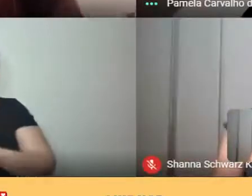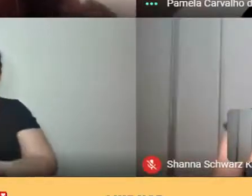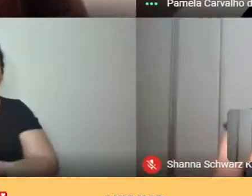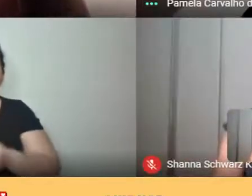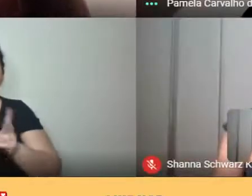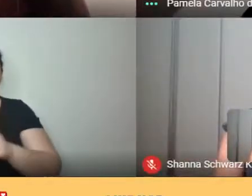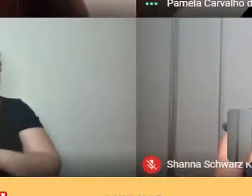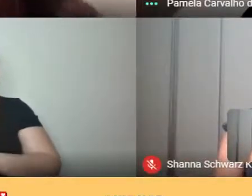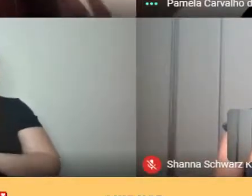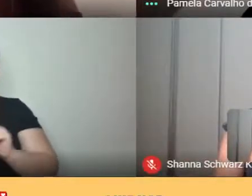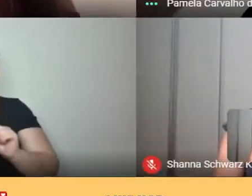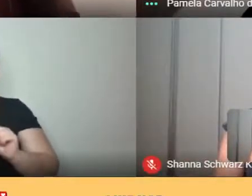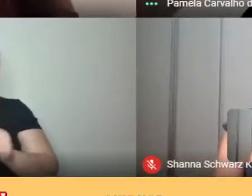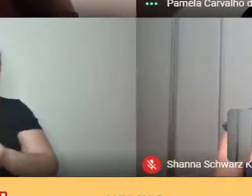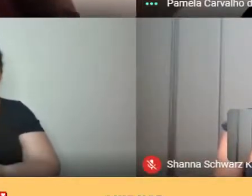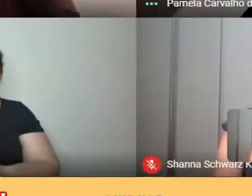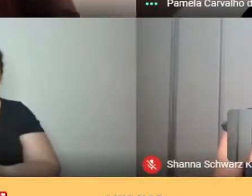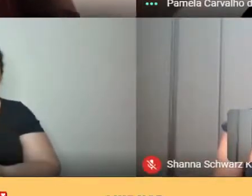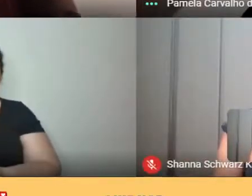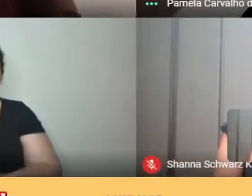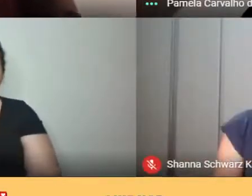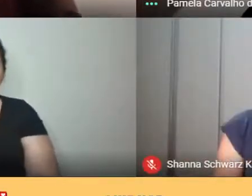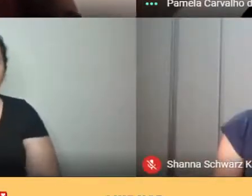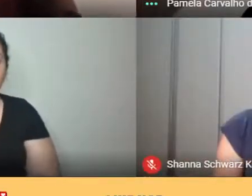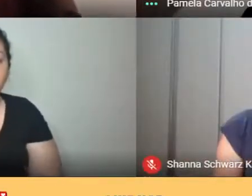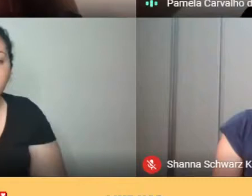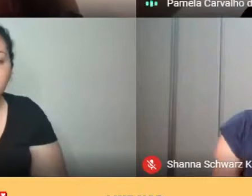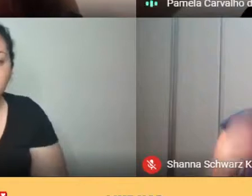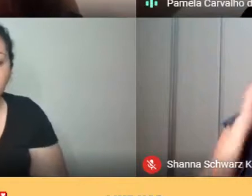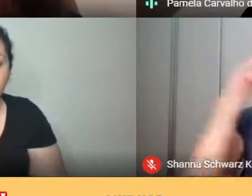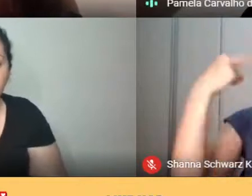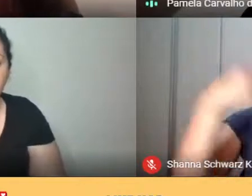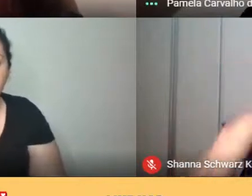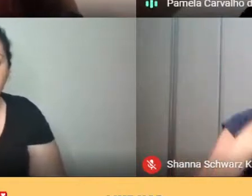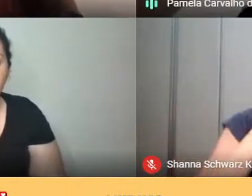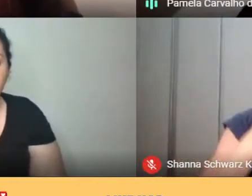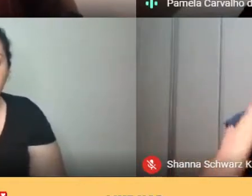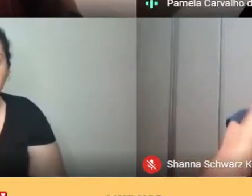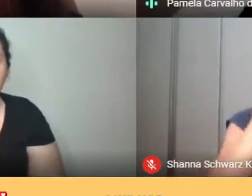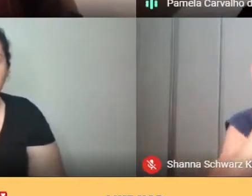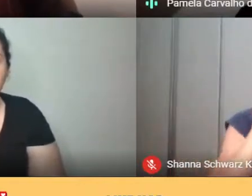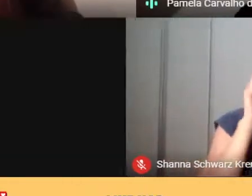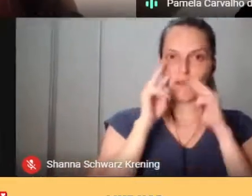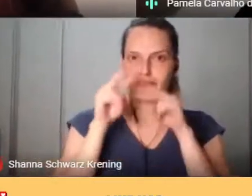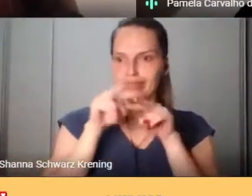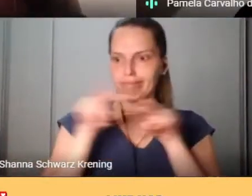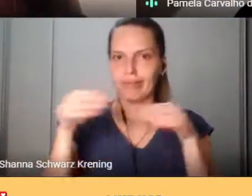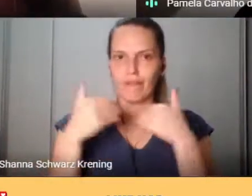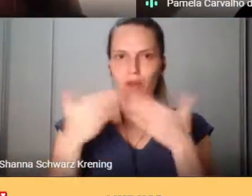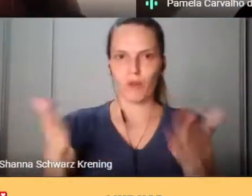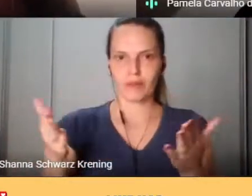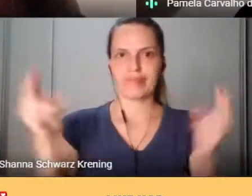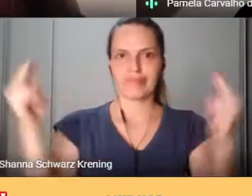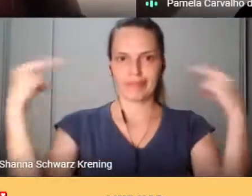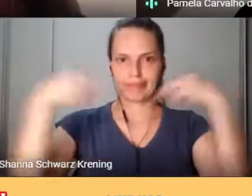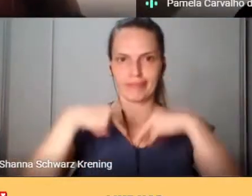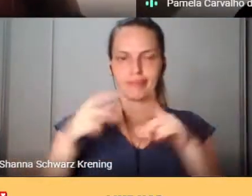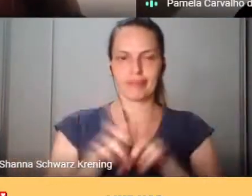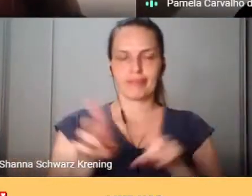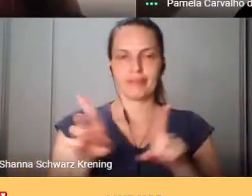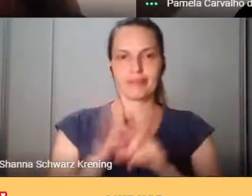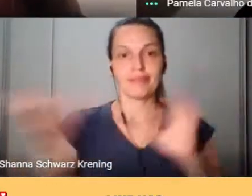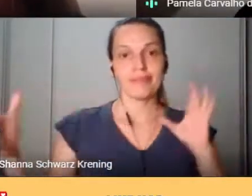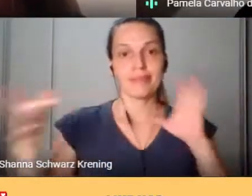olhar para a gente mesmo e não só para fora, né? Eu acho que integrar também o real e o